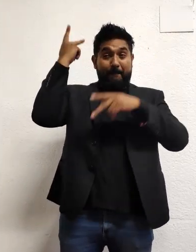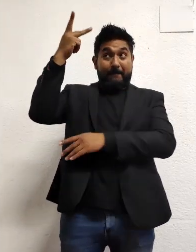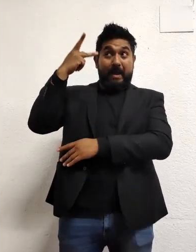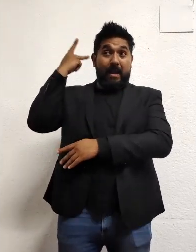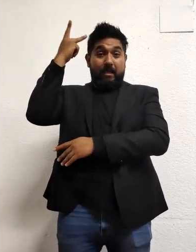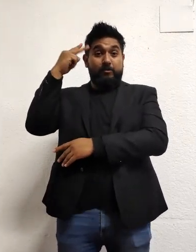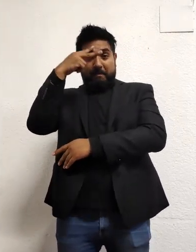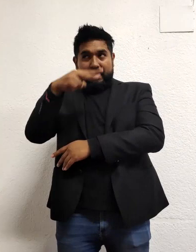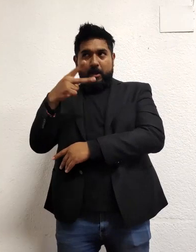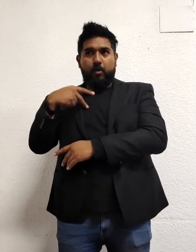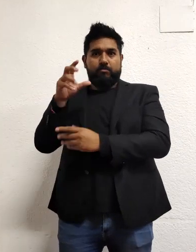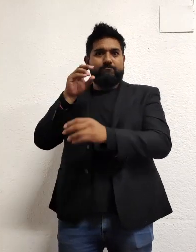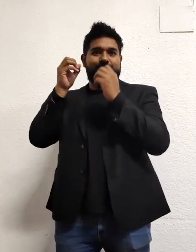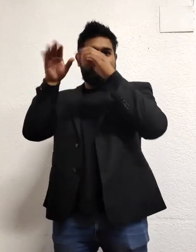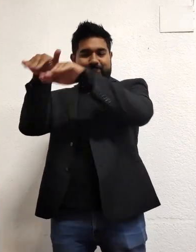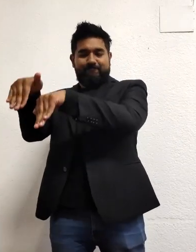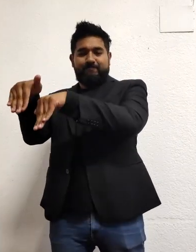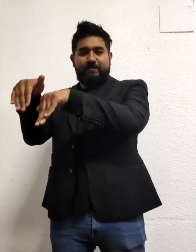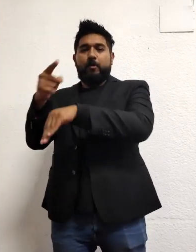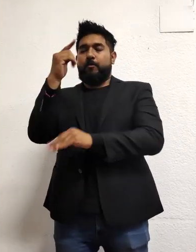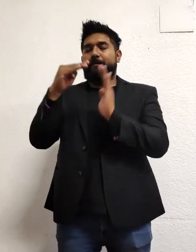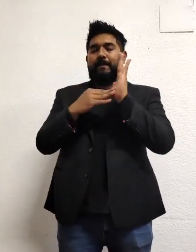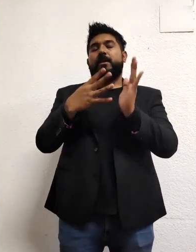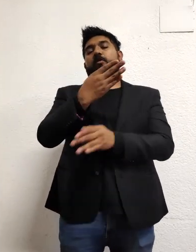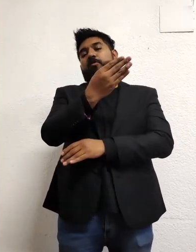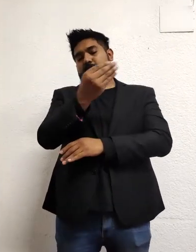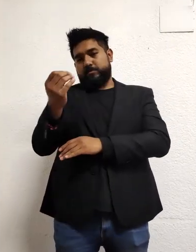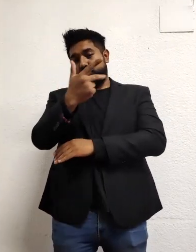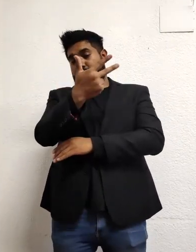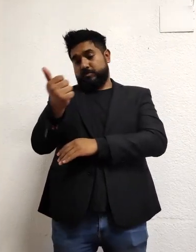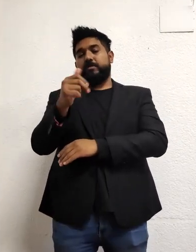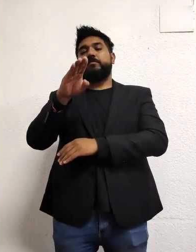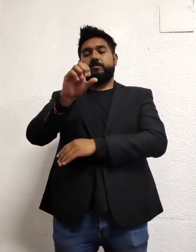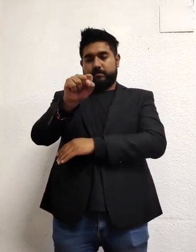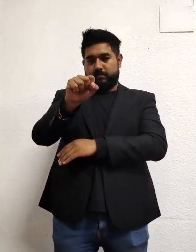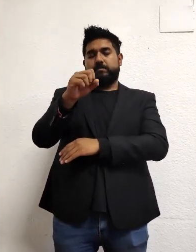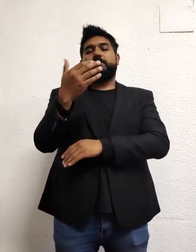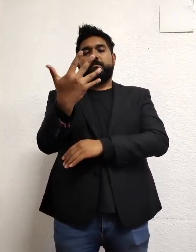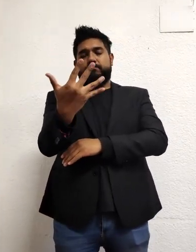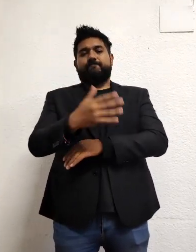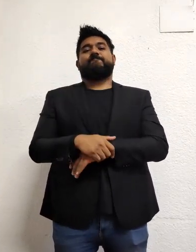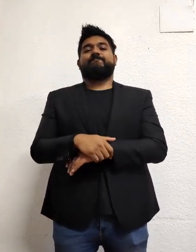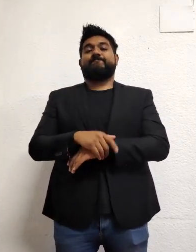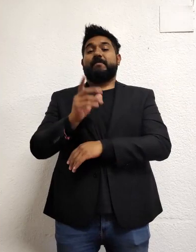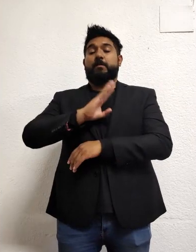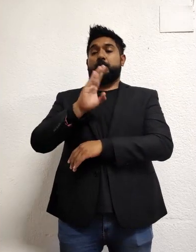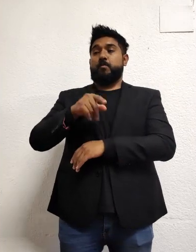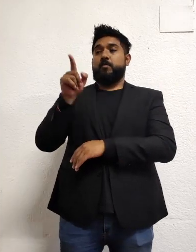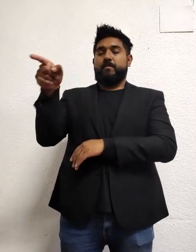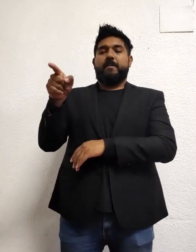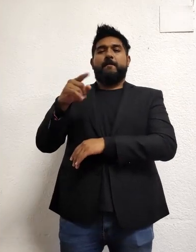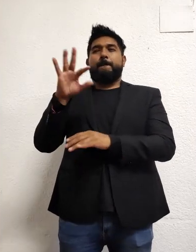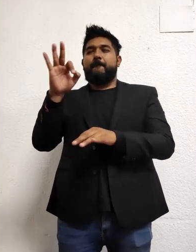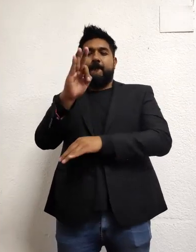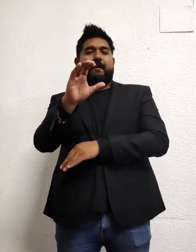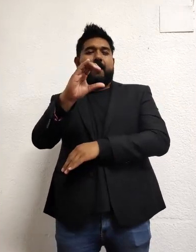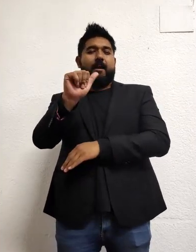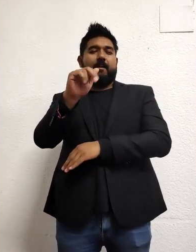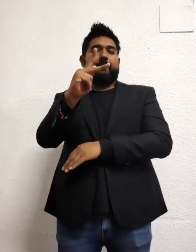México. Murió en Valencia en 1855. El altar es de tipo